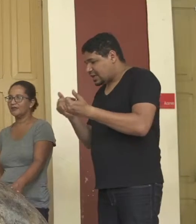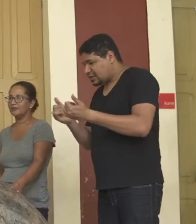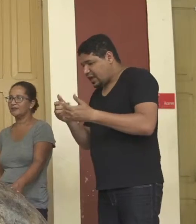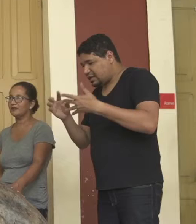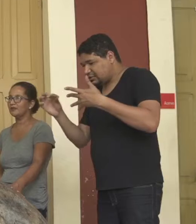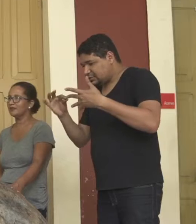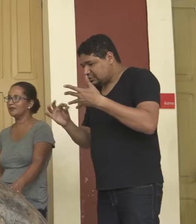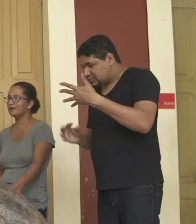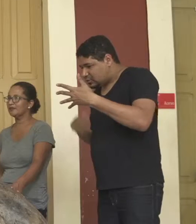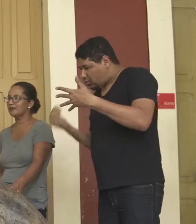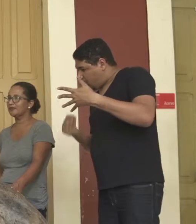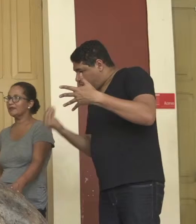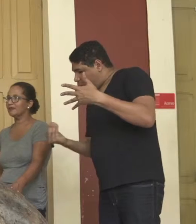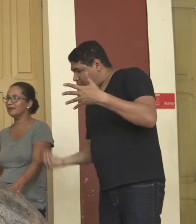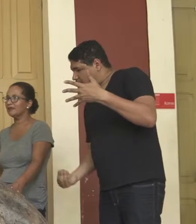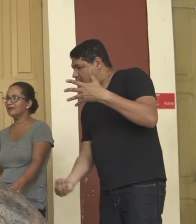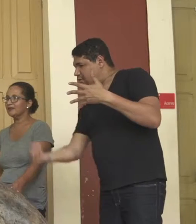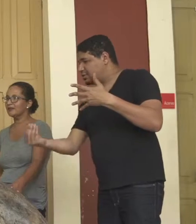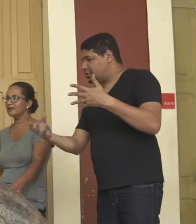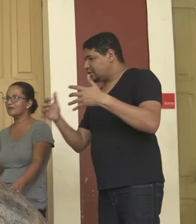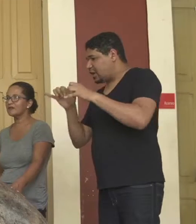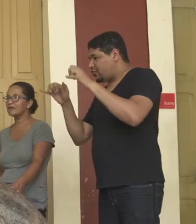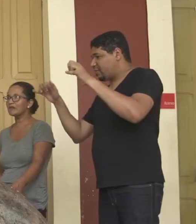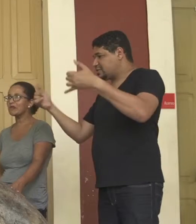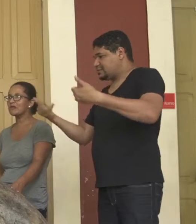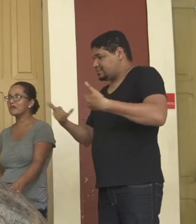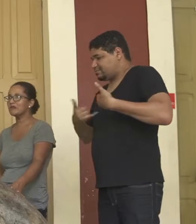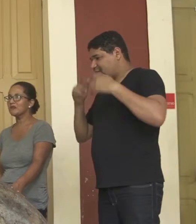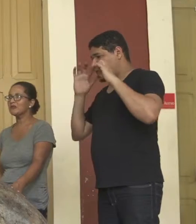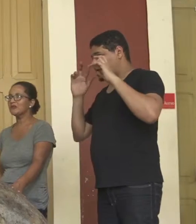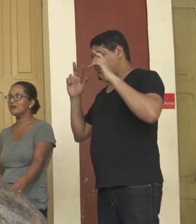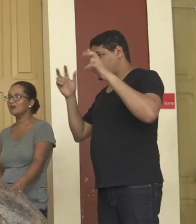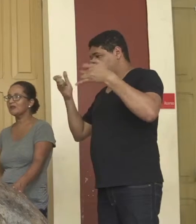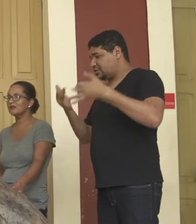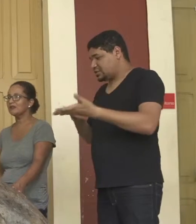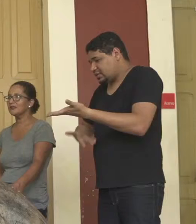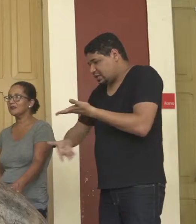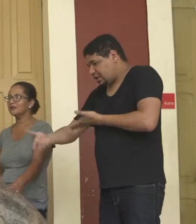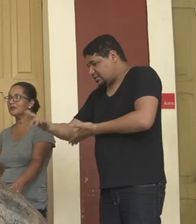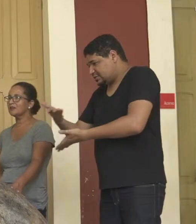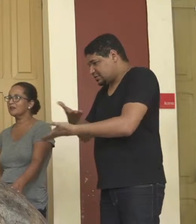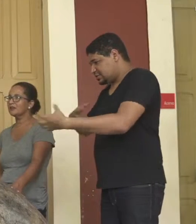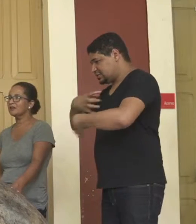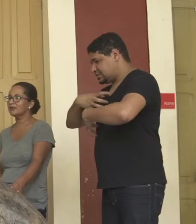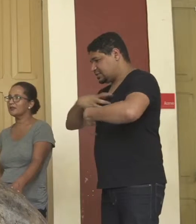irregularidades Todas essas informações A audiodescrição passou E poder interagir Poder sentir o movimento